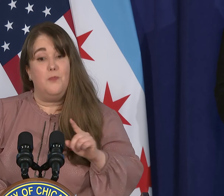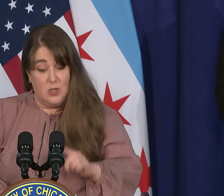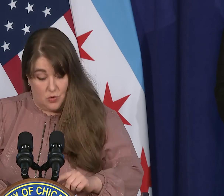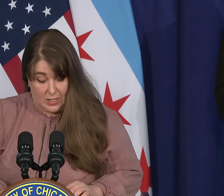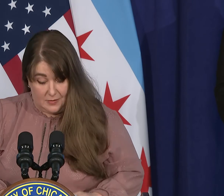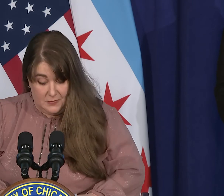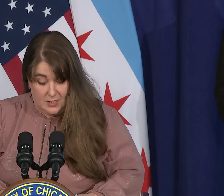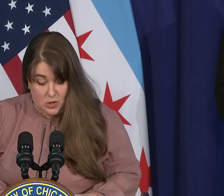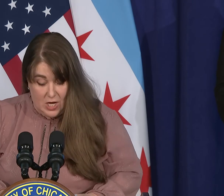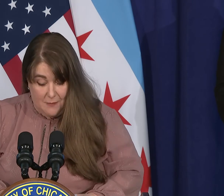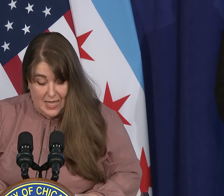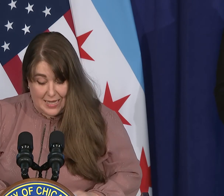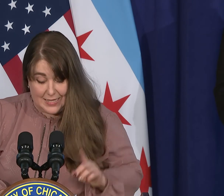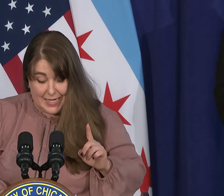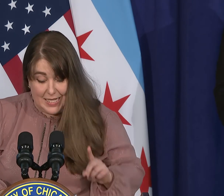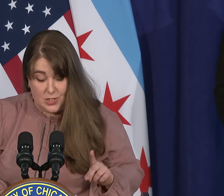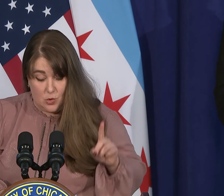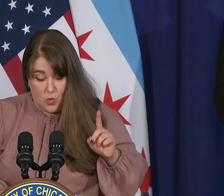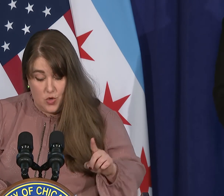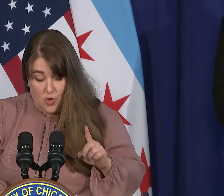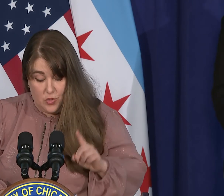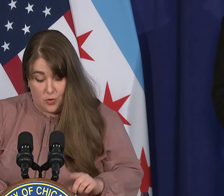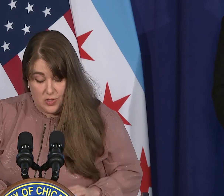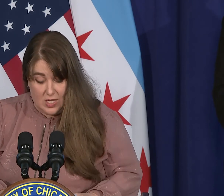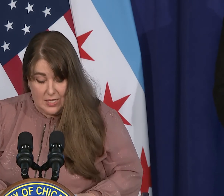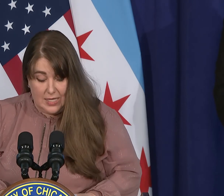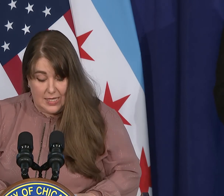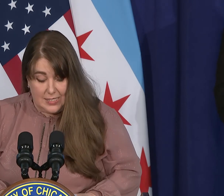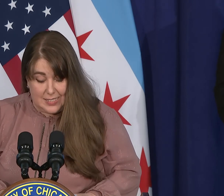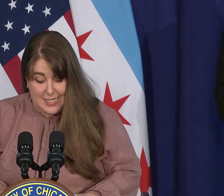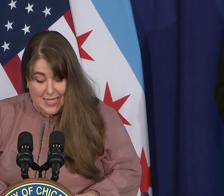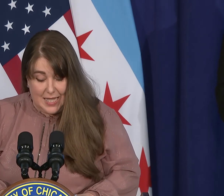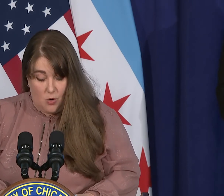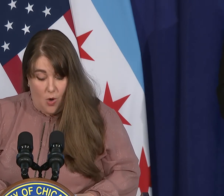favor, tome nota. Llame al